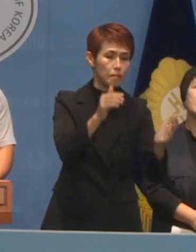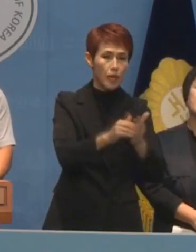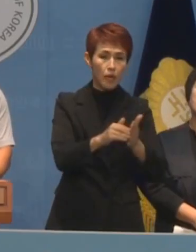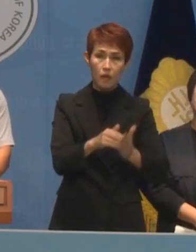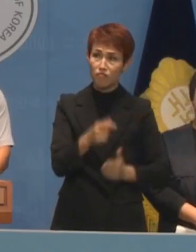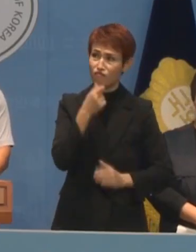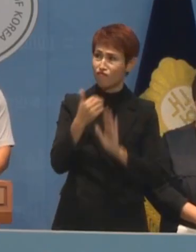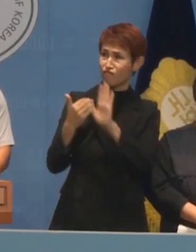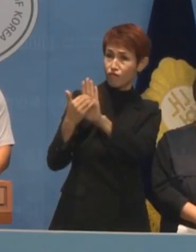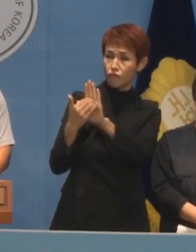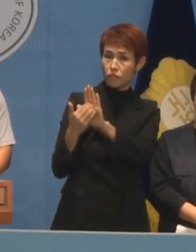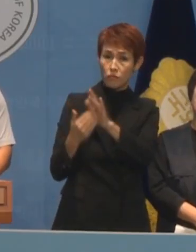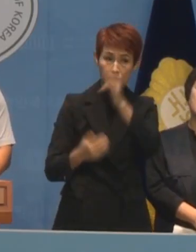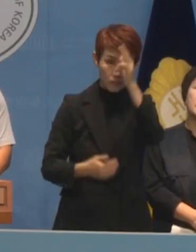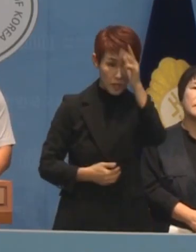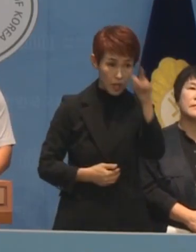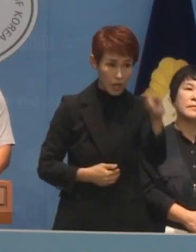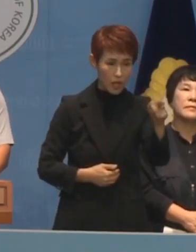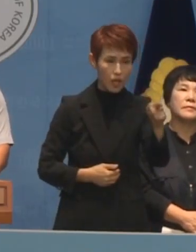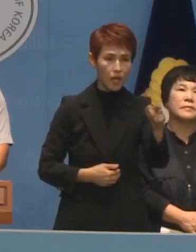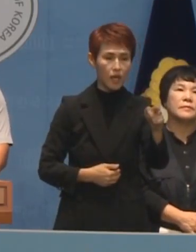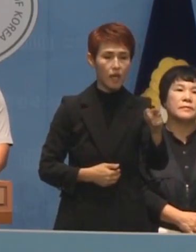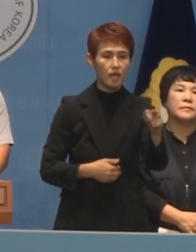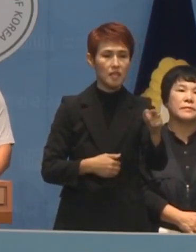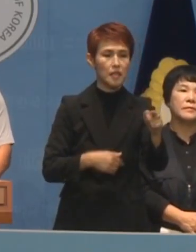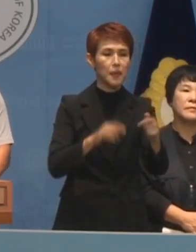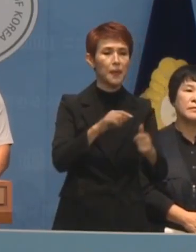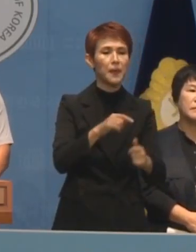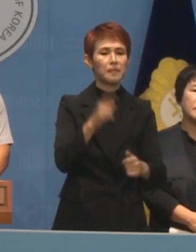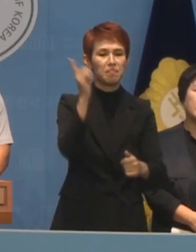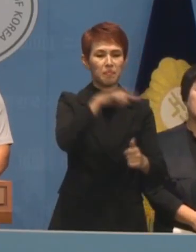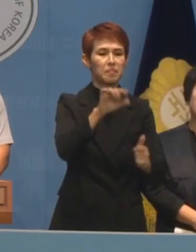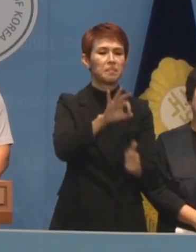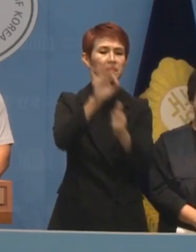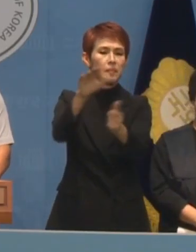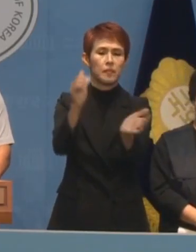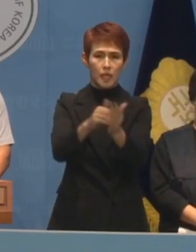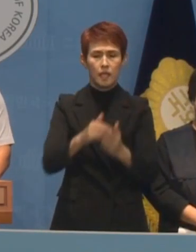거부한 청원경찰 대장을 부당하게 인사조치하여 조언으로 강등시켰습니다.